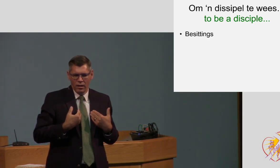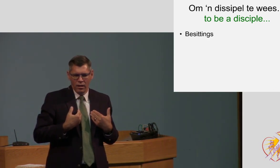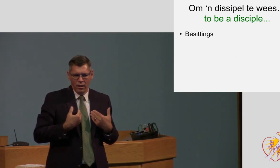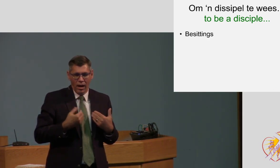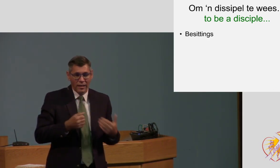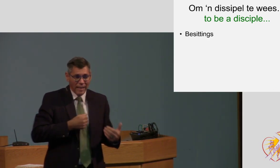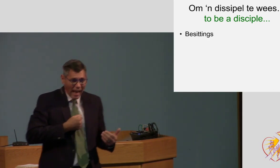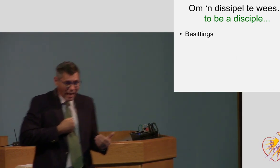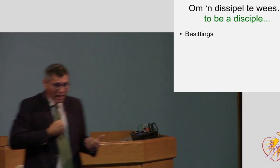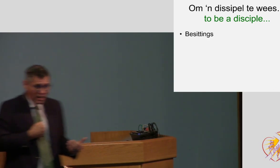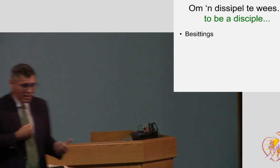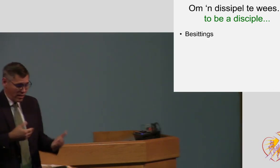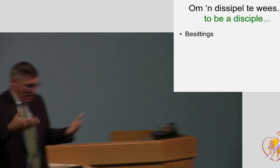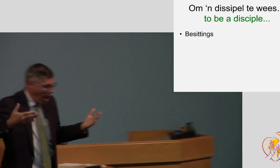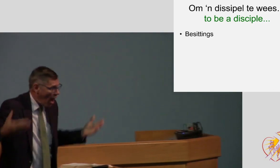As ek slaaf,